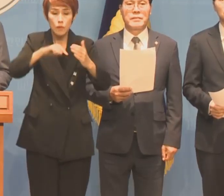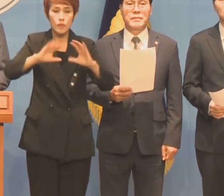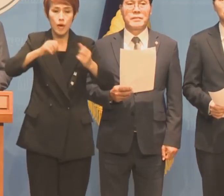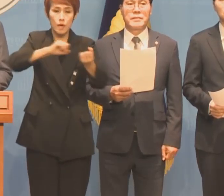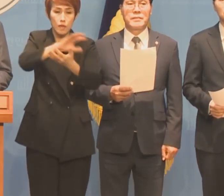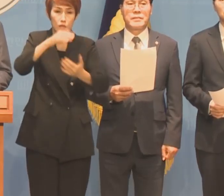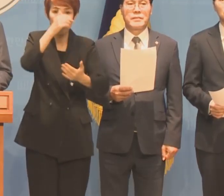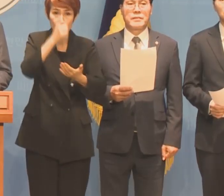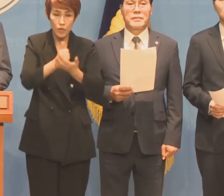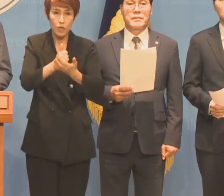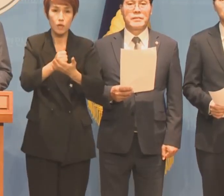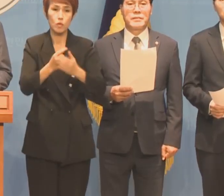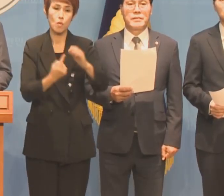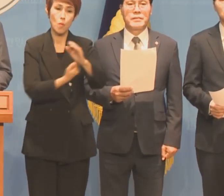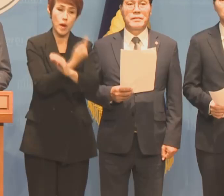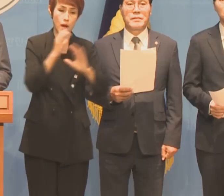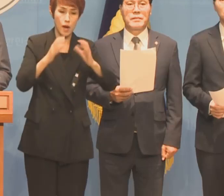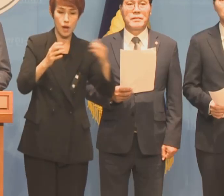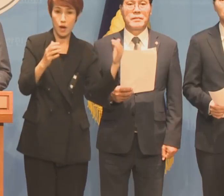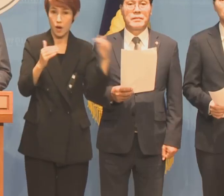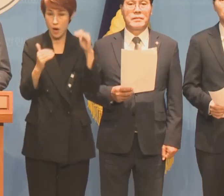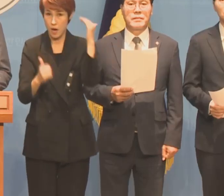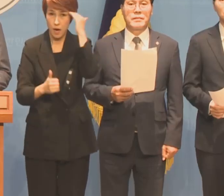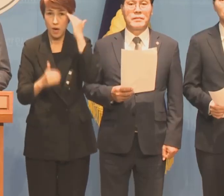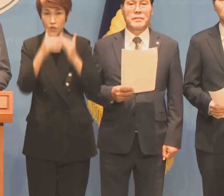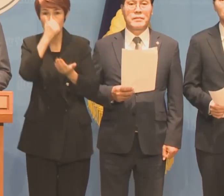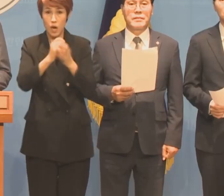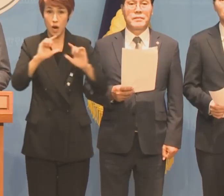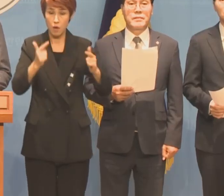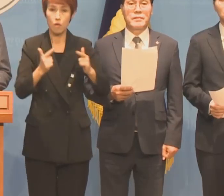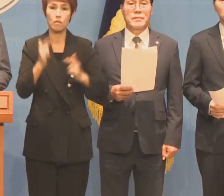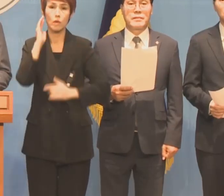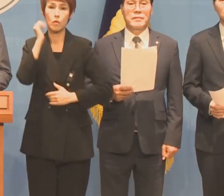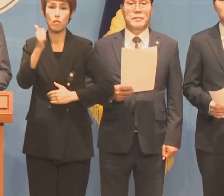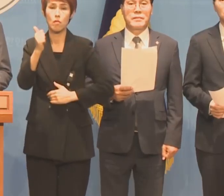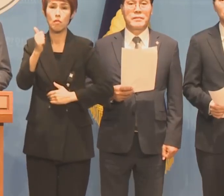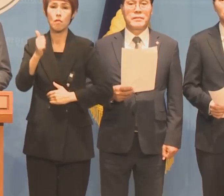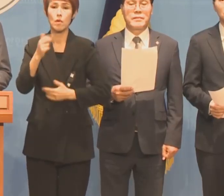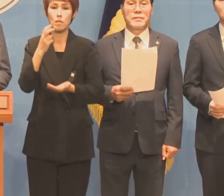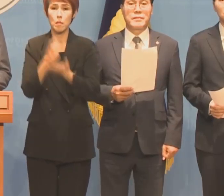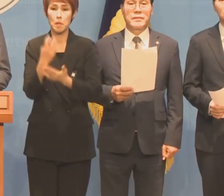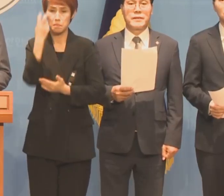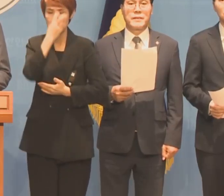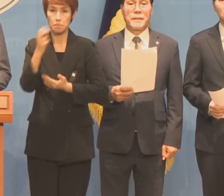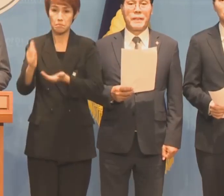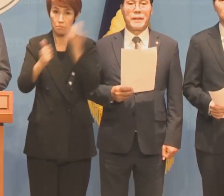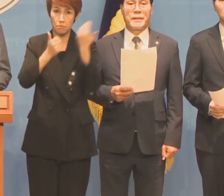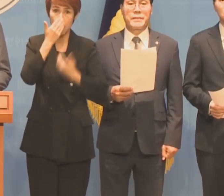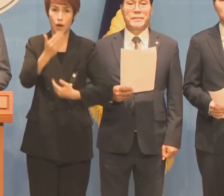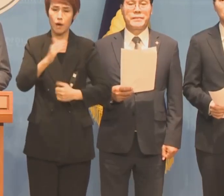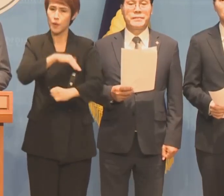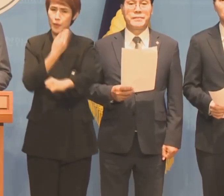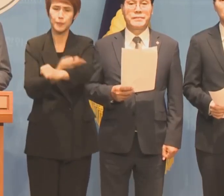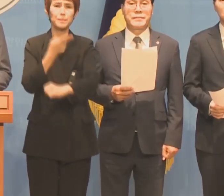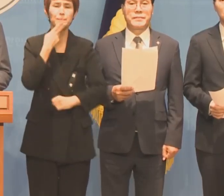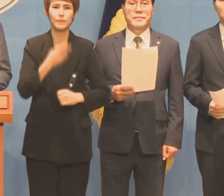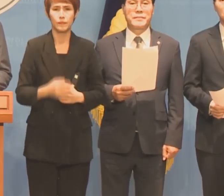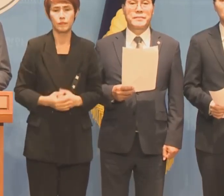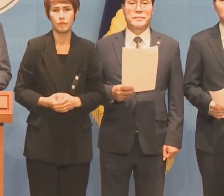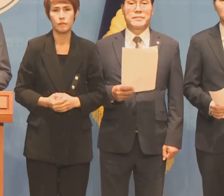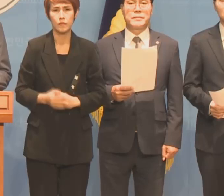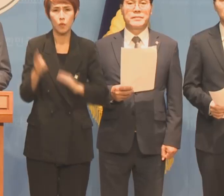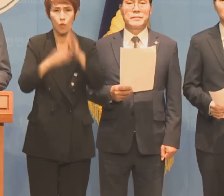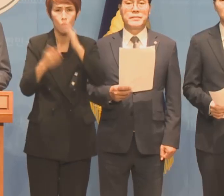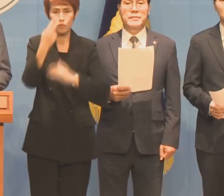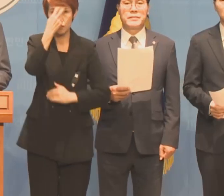아닌 직권남용죄로 현직 대통령을 수사 및 기소할 권한은 갖고 있지 않습니다.